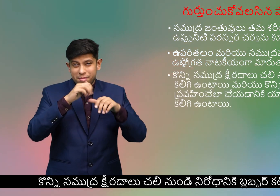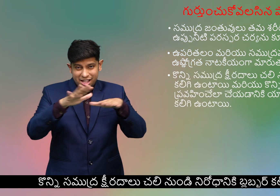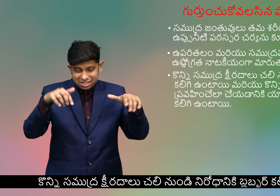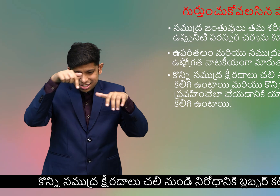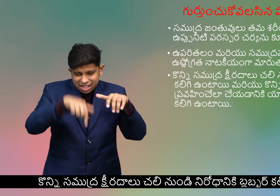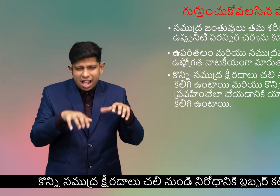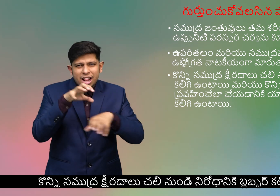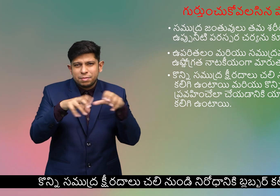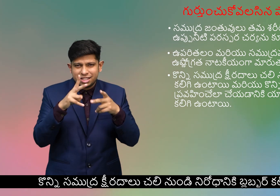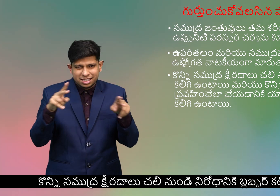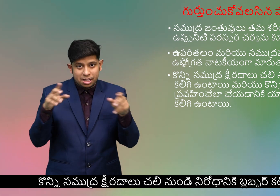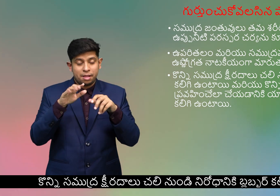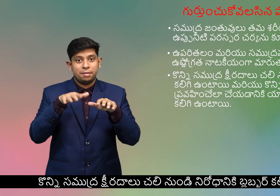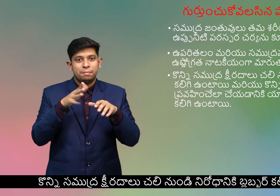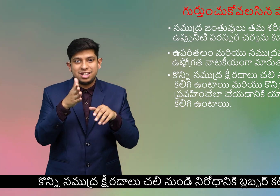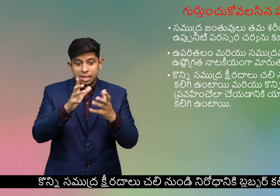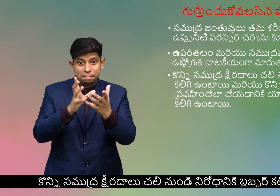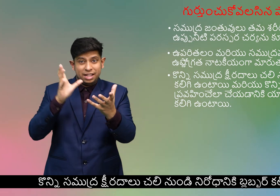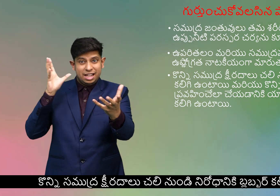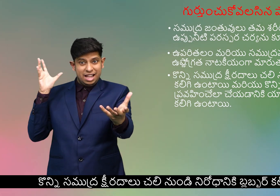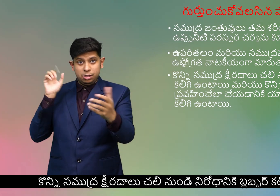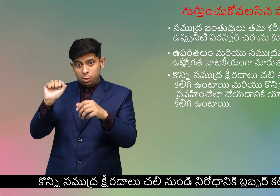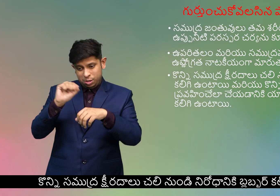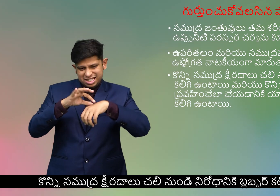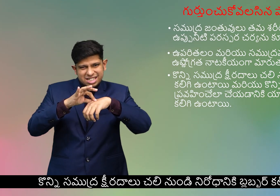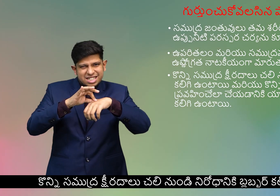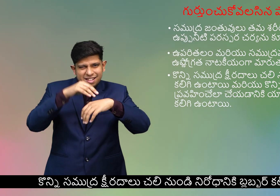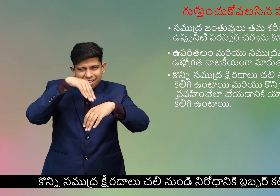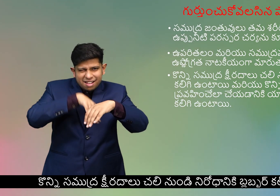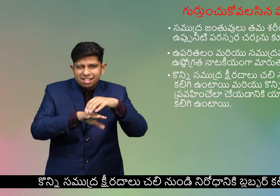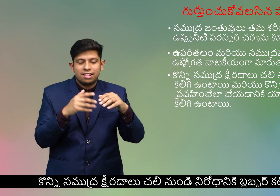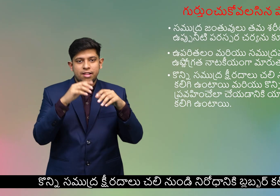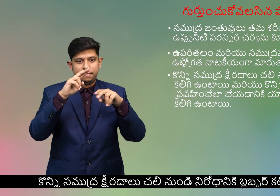సముద్ర క్షీరదాలు చలి నుండి నిరోధానికి బ్లబ్బర్ కలిగి ఉంటాయి.